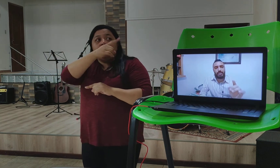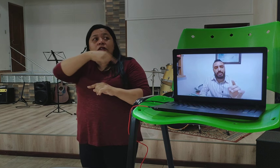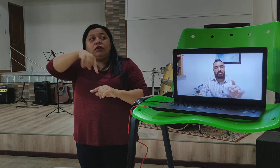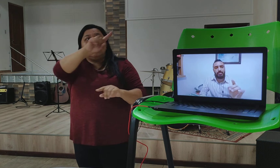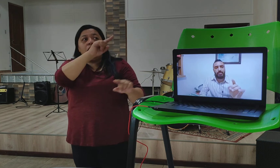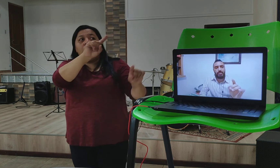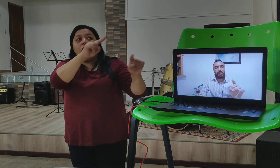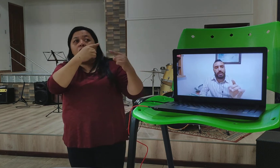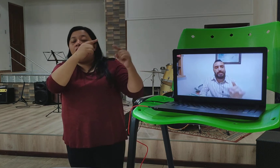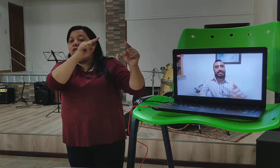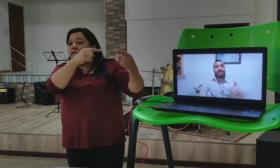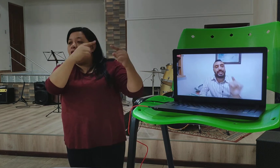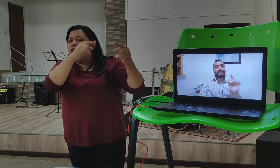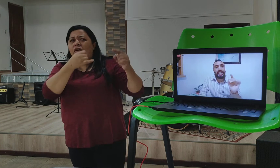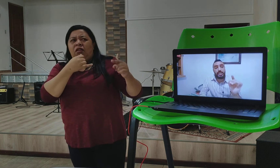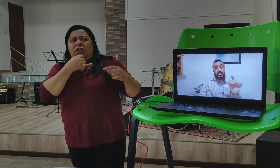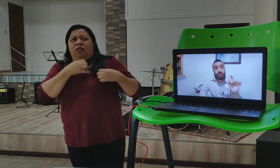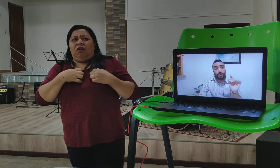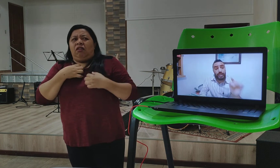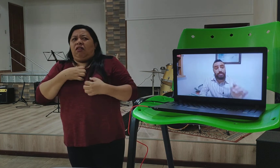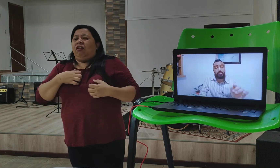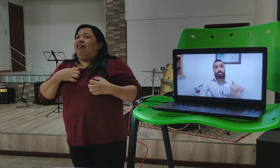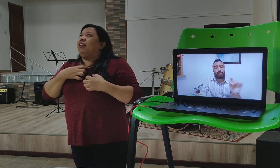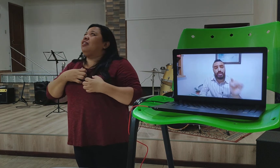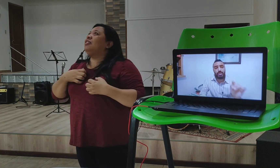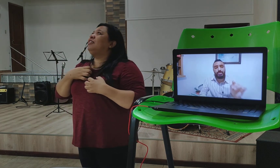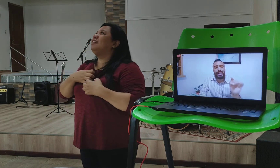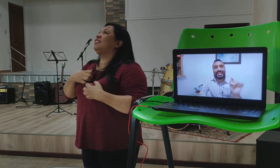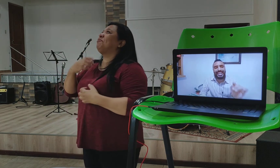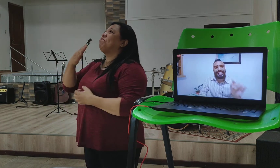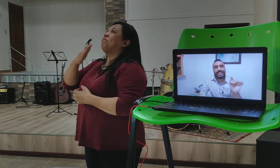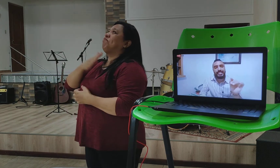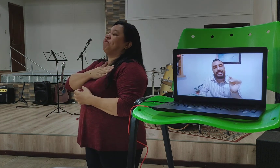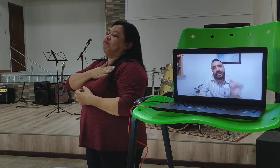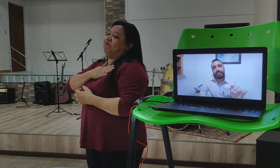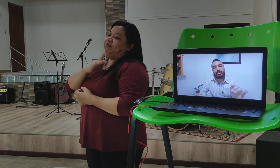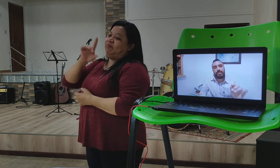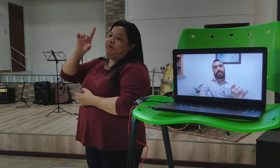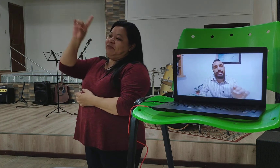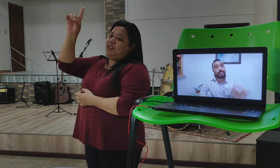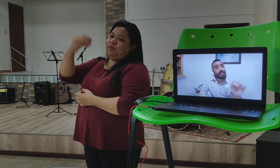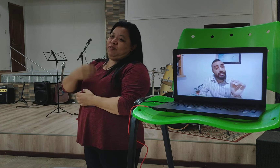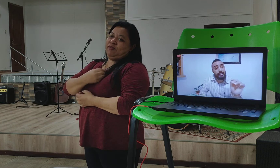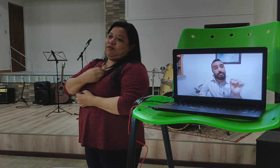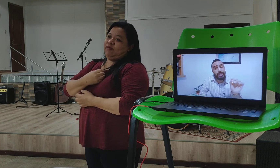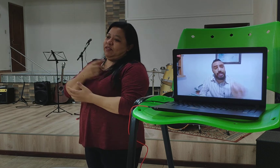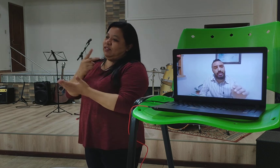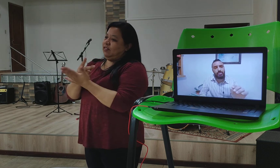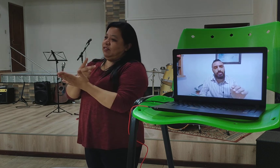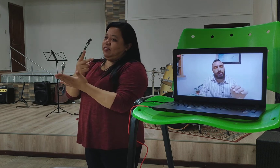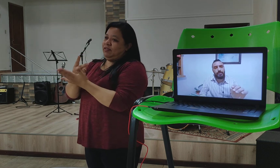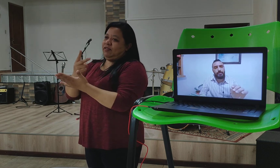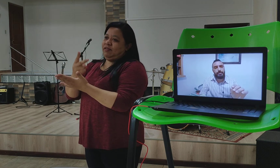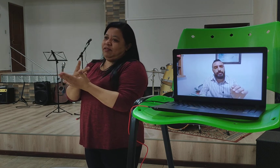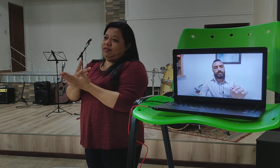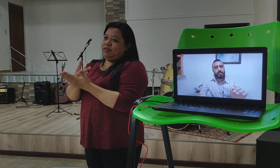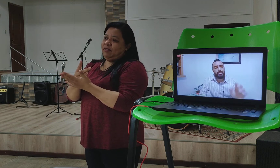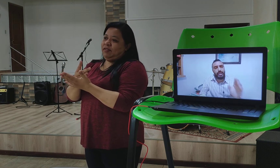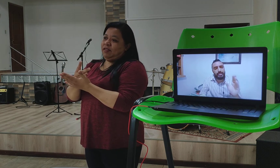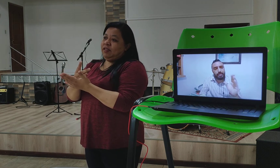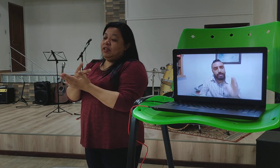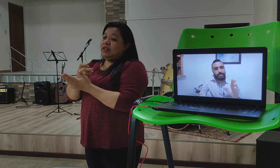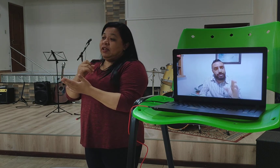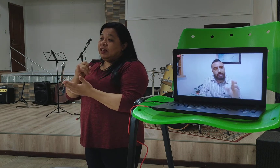a situação, mas ele está satisfeito no Deus a quem ele serve. Entenda bem isso. Se